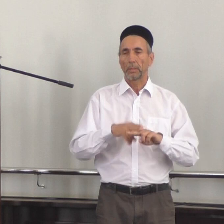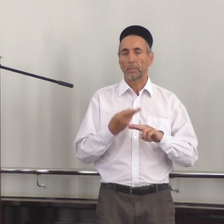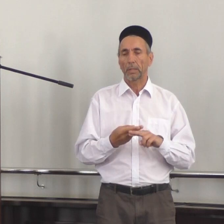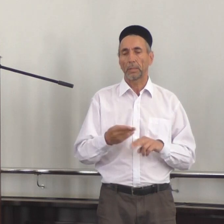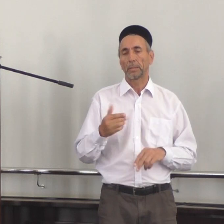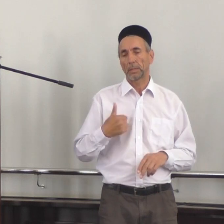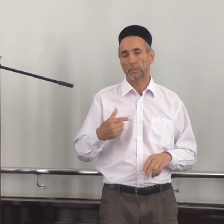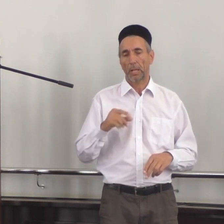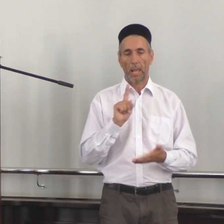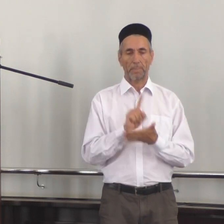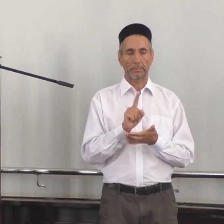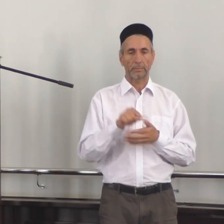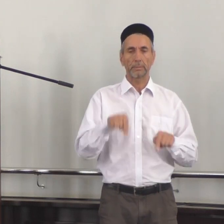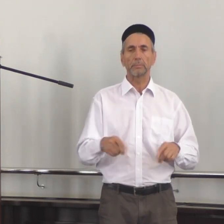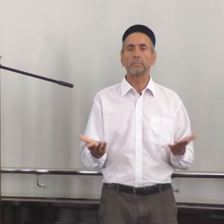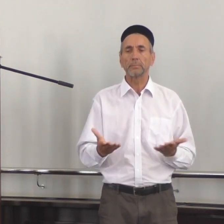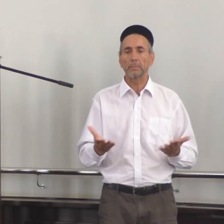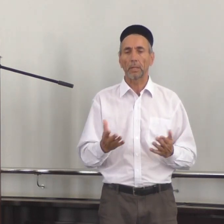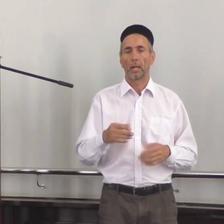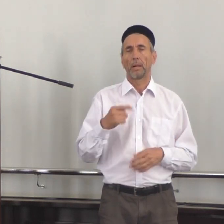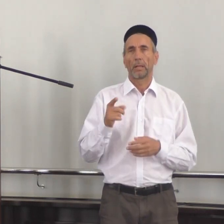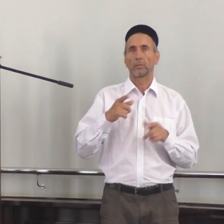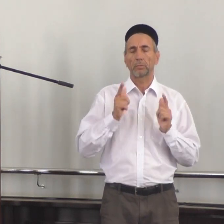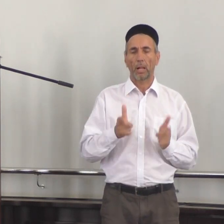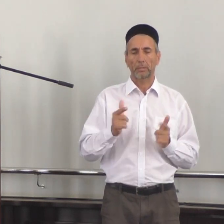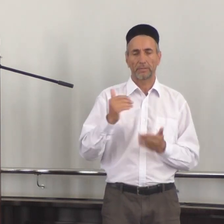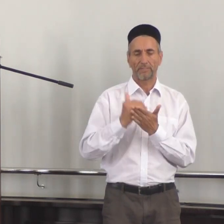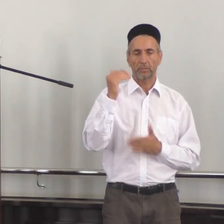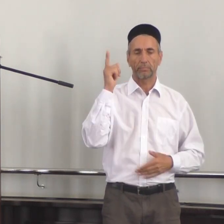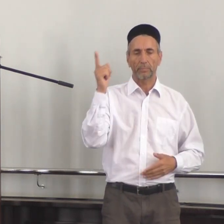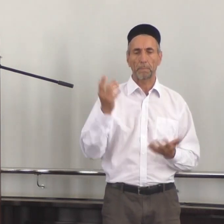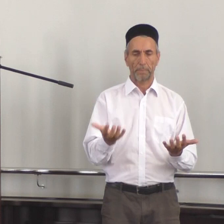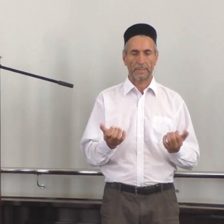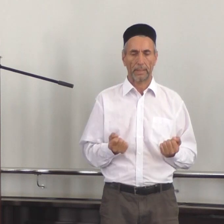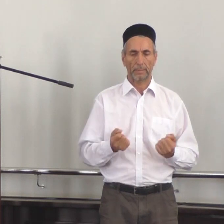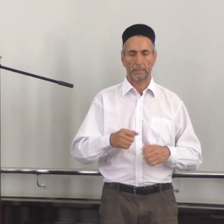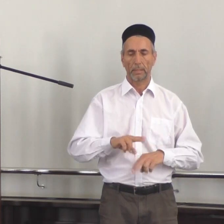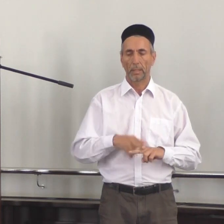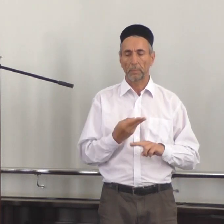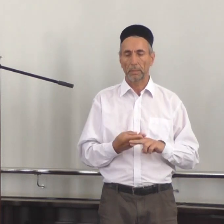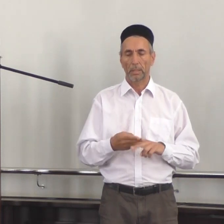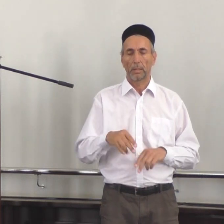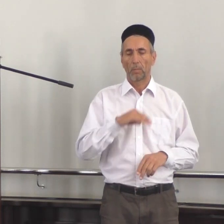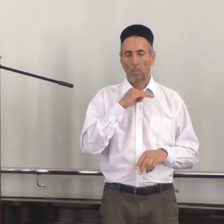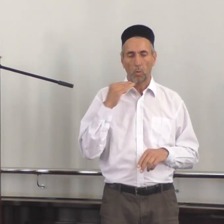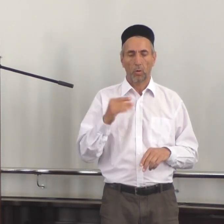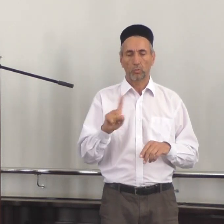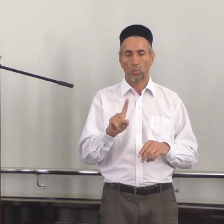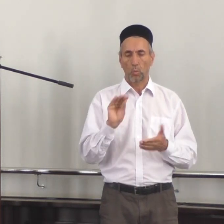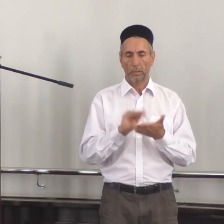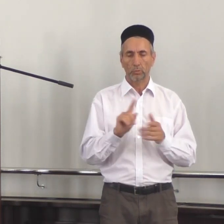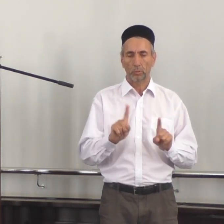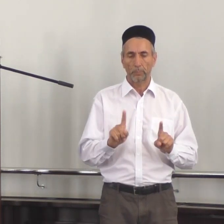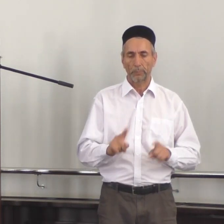Безнең төп максат Аллаһ Таның ризалыгын алу. Һәм әлбәттә Расулыбыз саллаллаһу алейхи ва